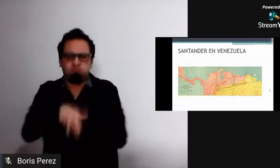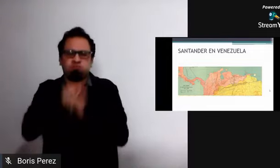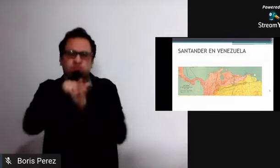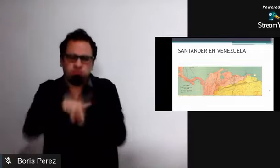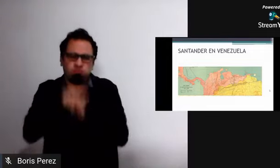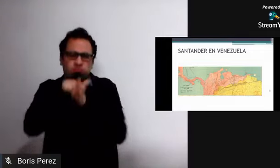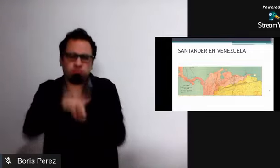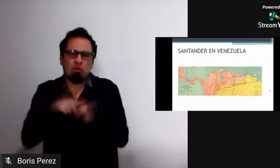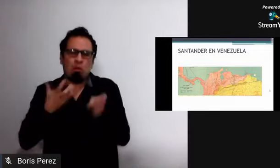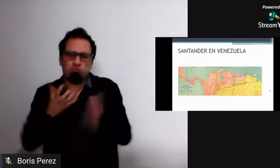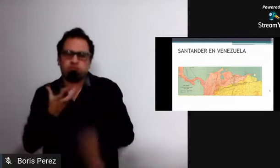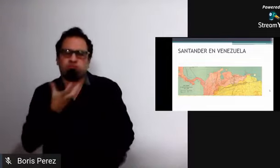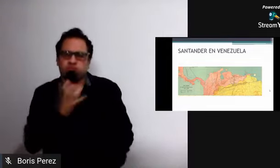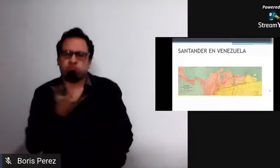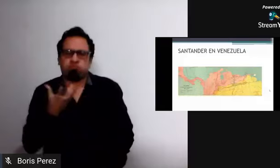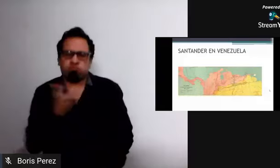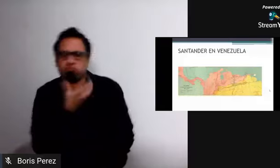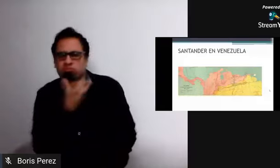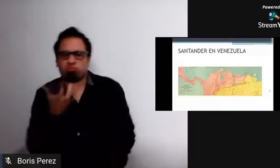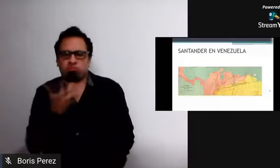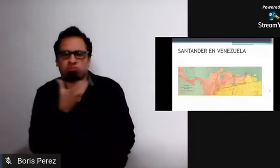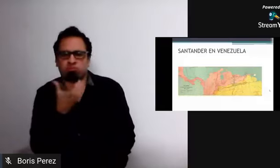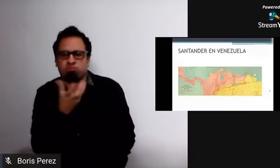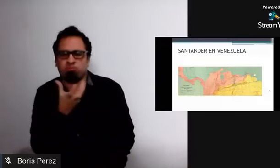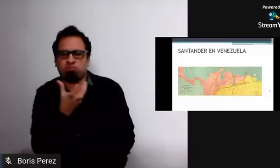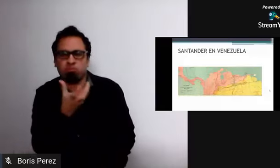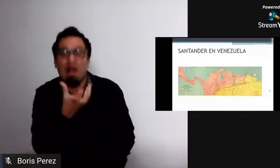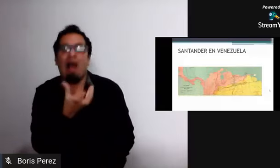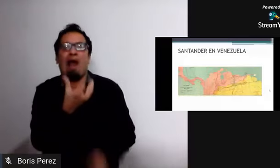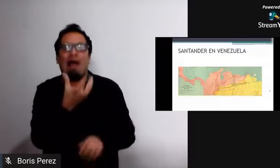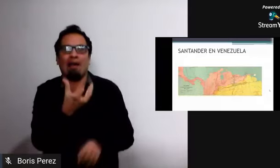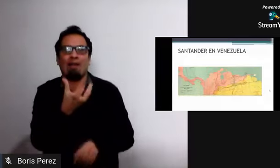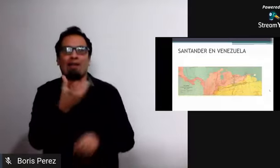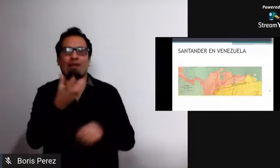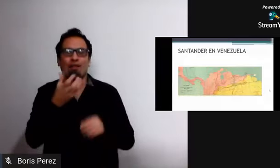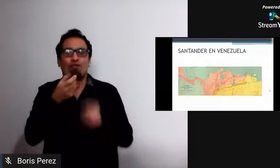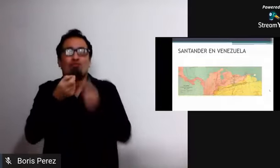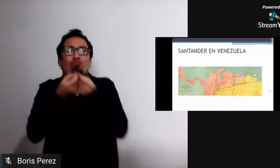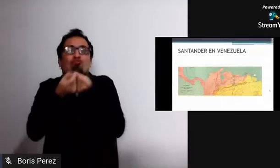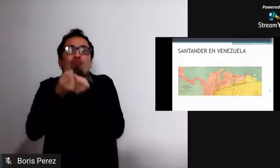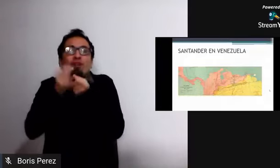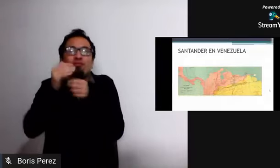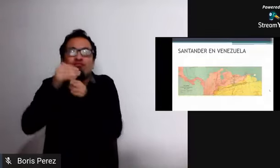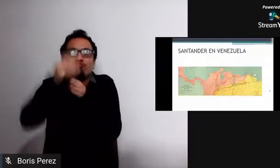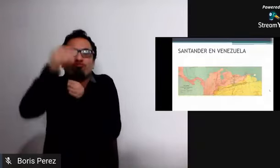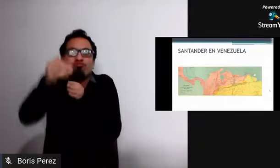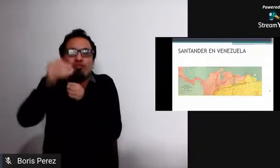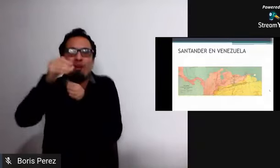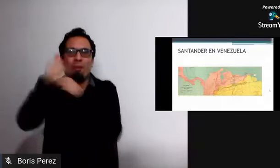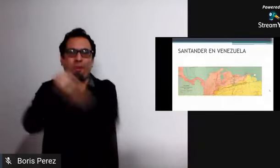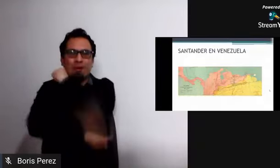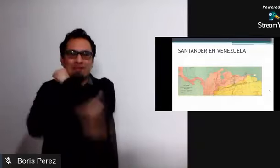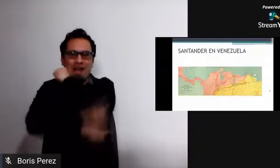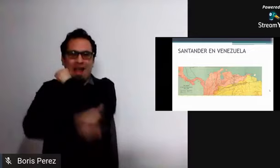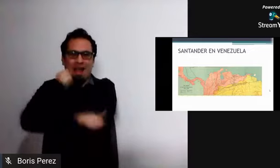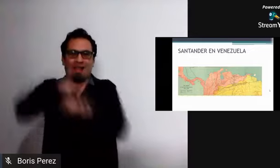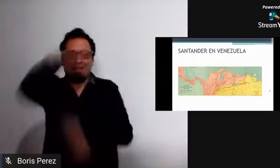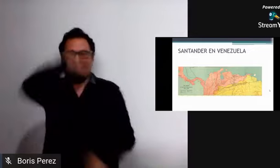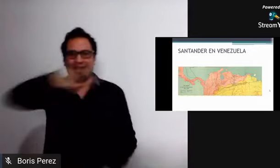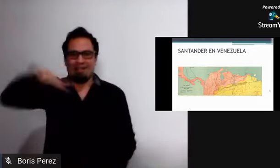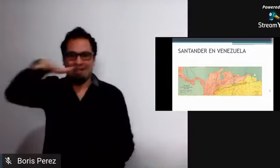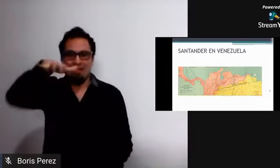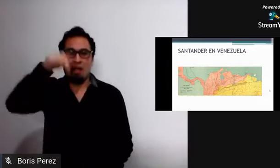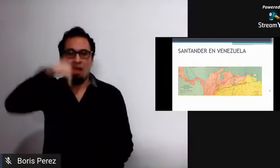digamos, las formas de andar en ese momento que era a caballo. Y estando en ese territorio, ya